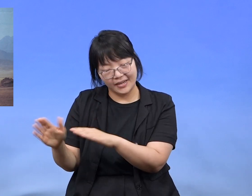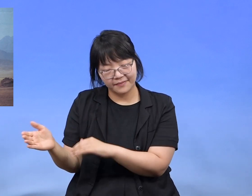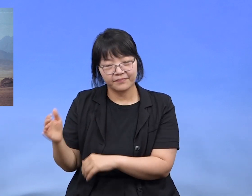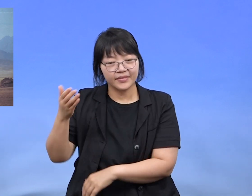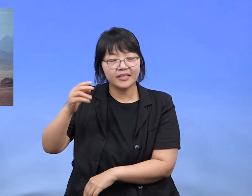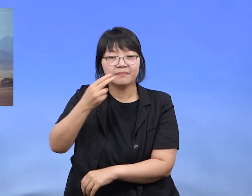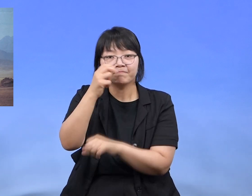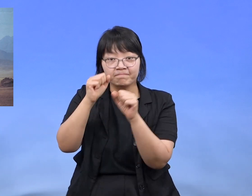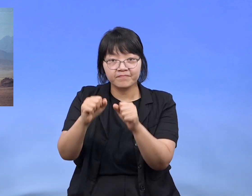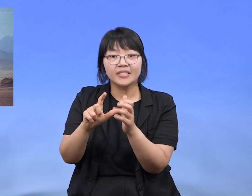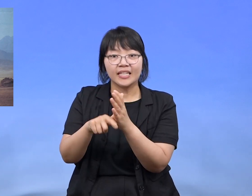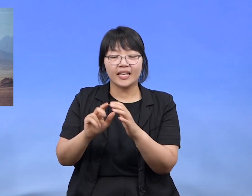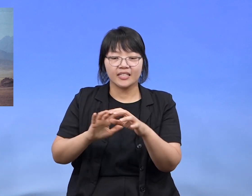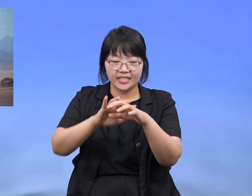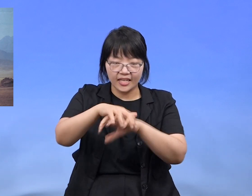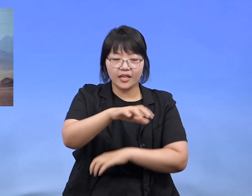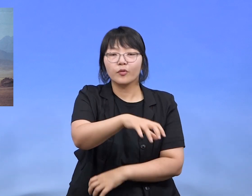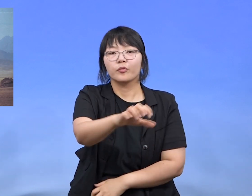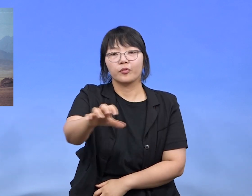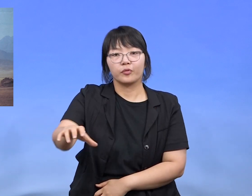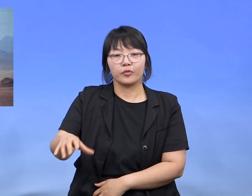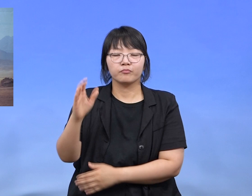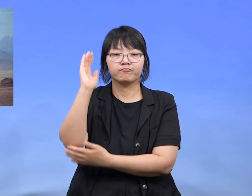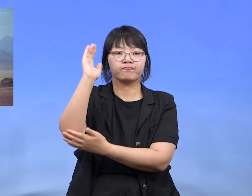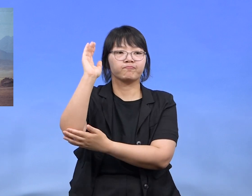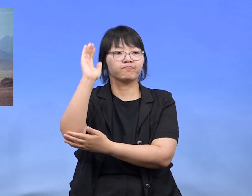전 세계에서 전도 집회를 할 때마다